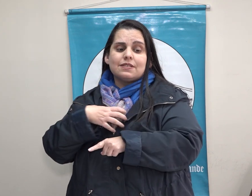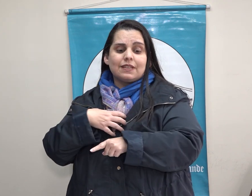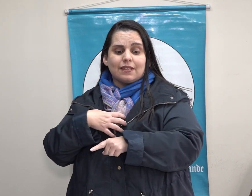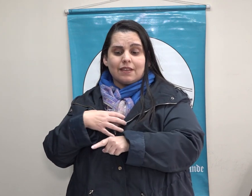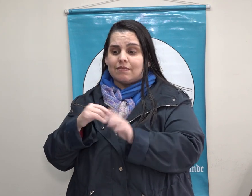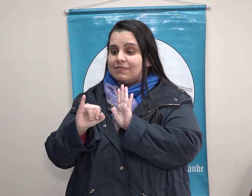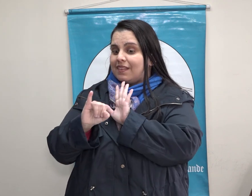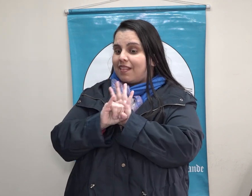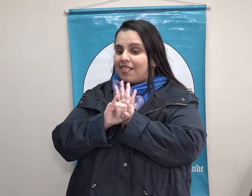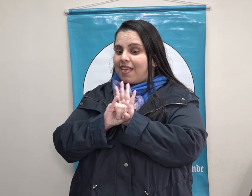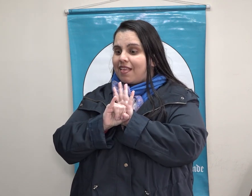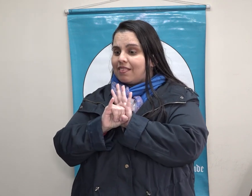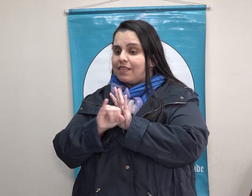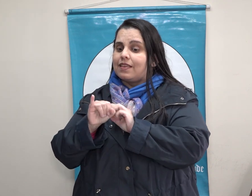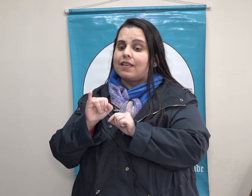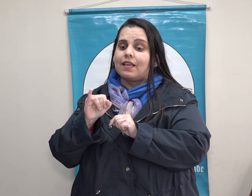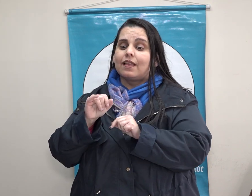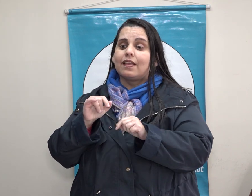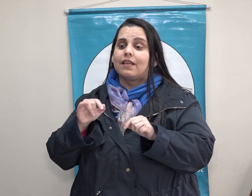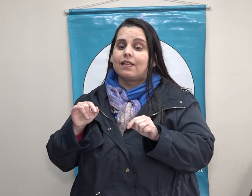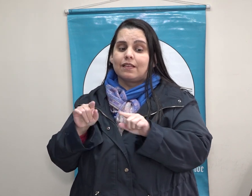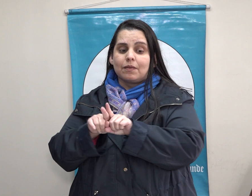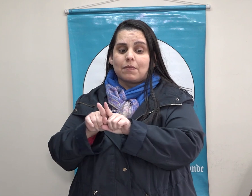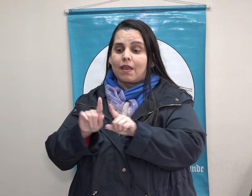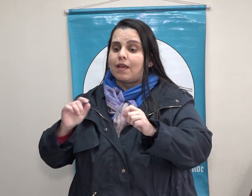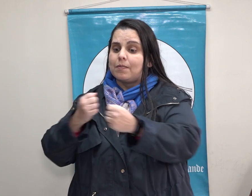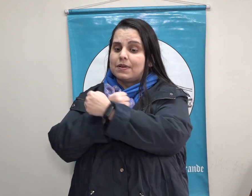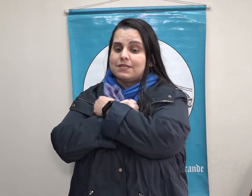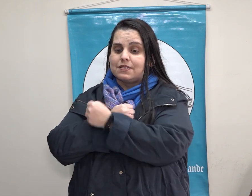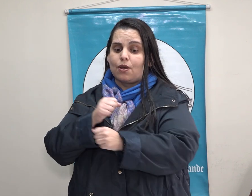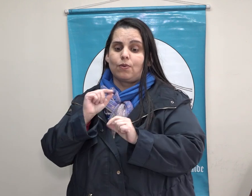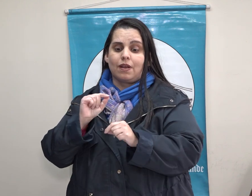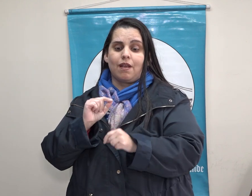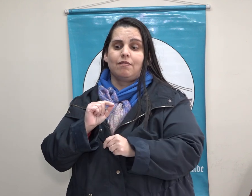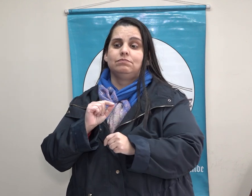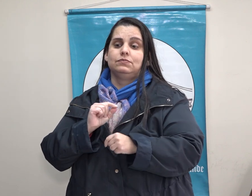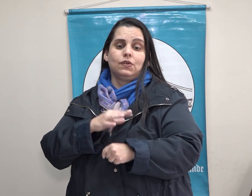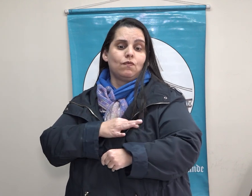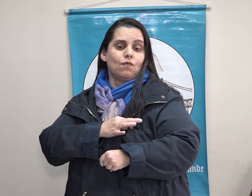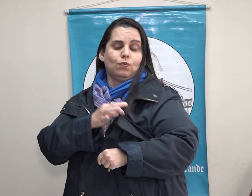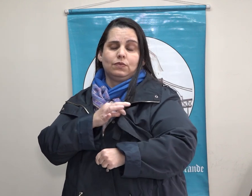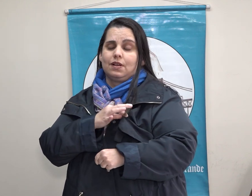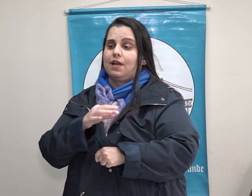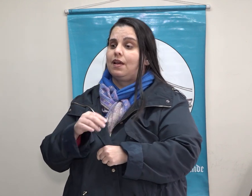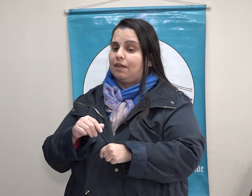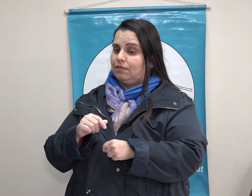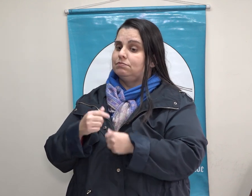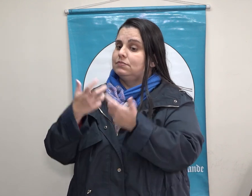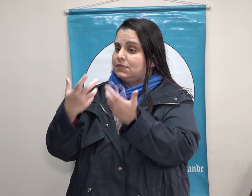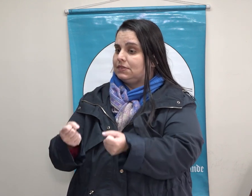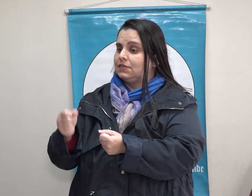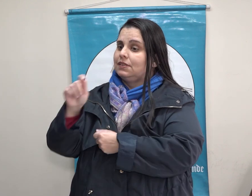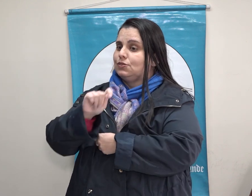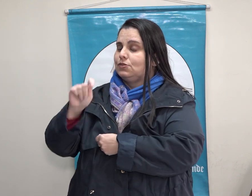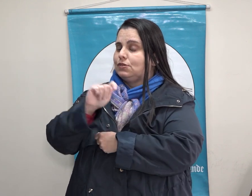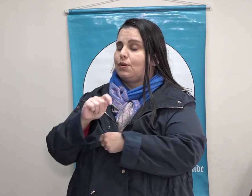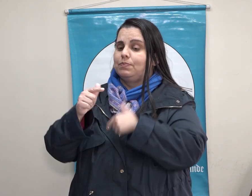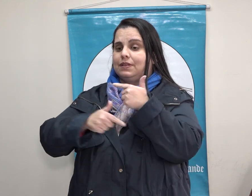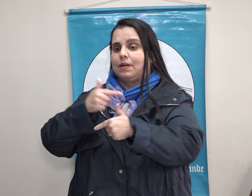crescendo e eu queria saber mais o que que era essa identidade esse apoio E aí eu aceitei